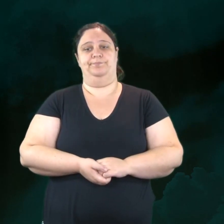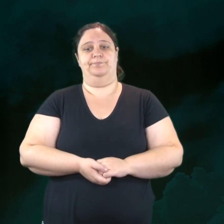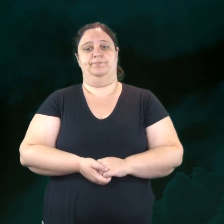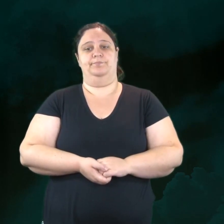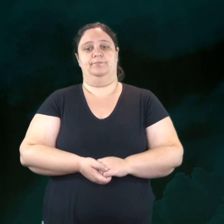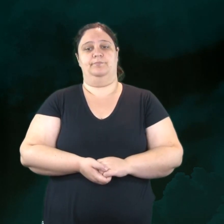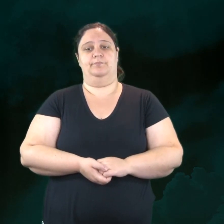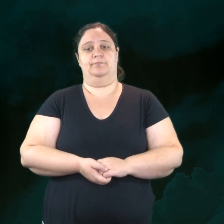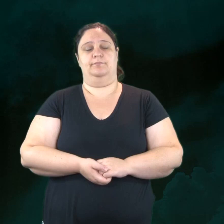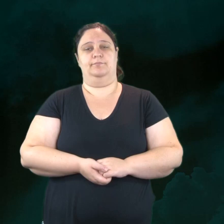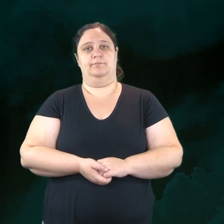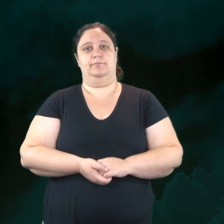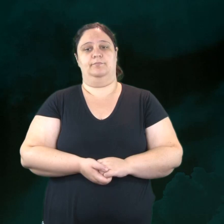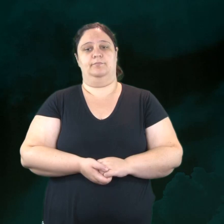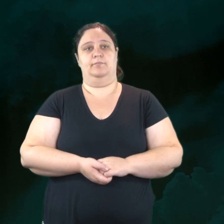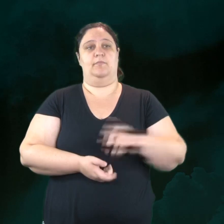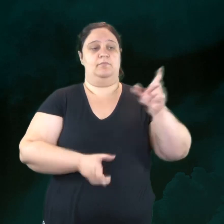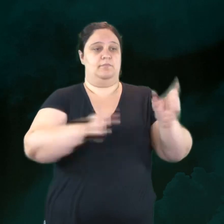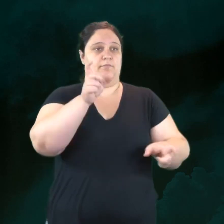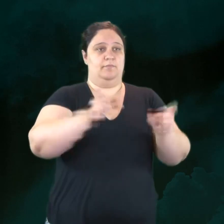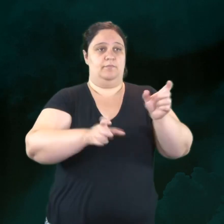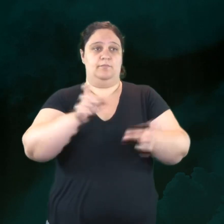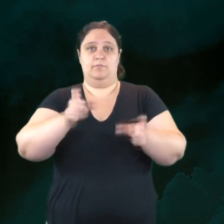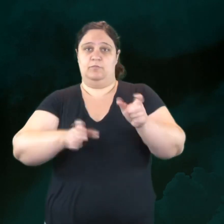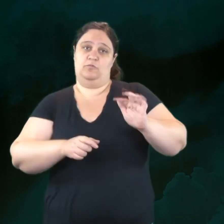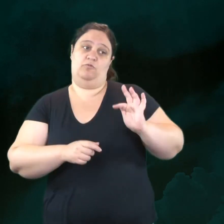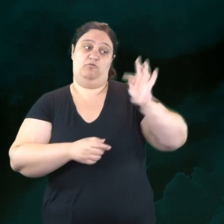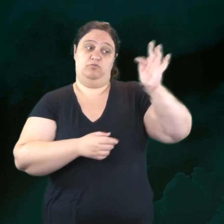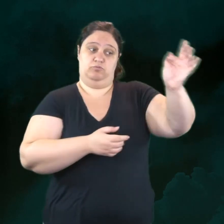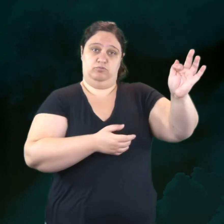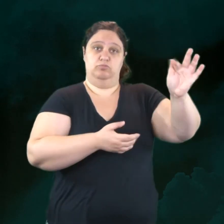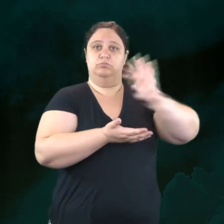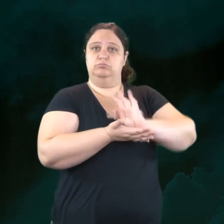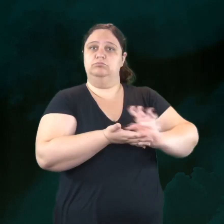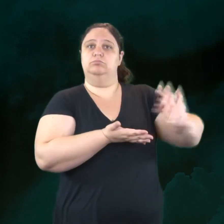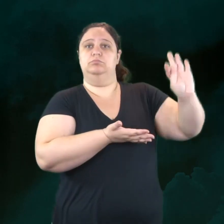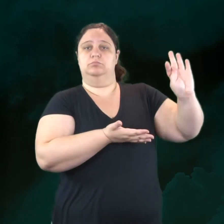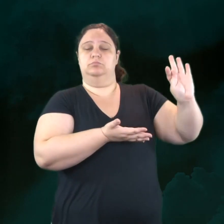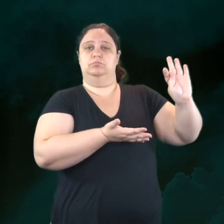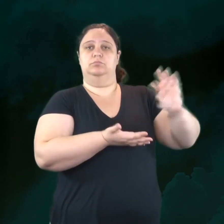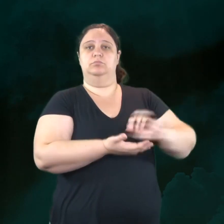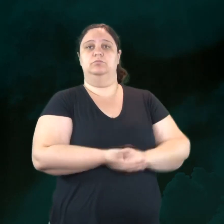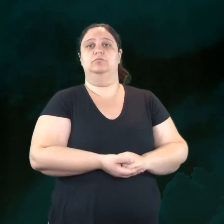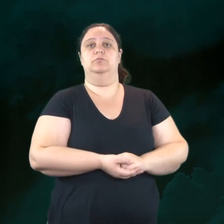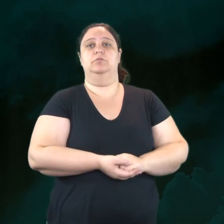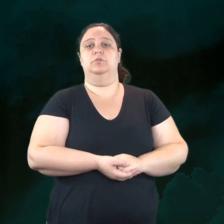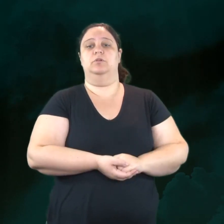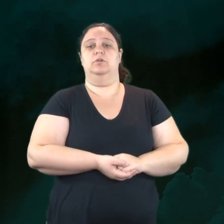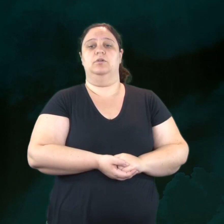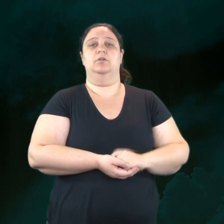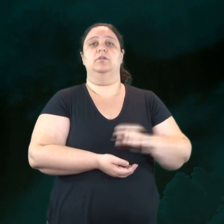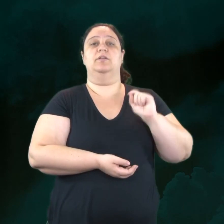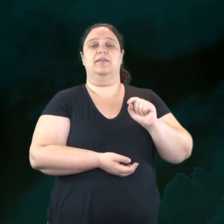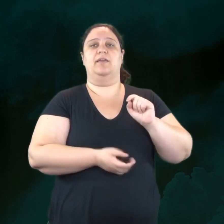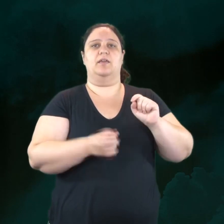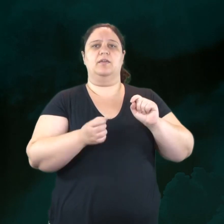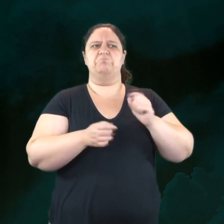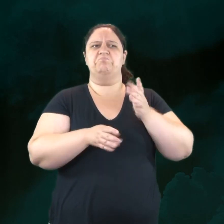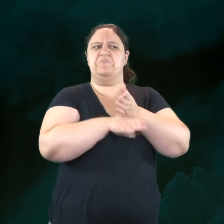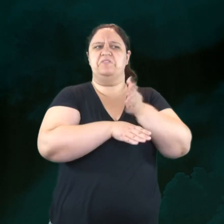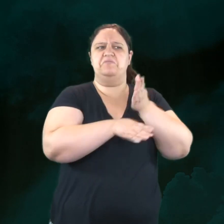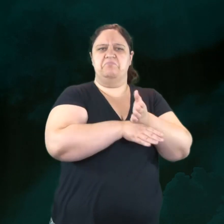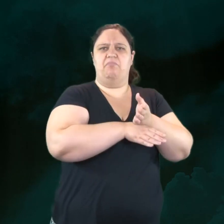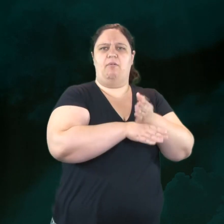os futuros componentes da igreja em Tessalônica eram alguns poucos judeus, é